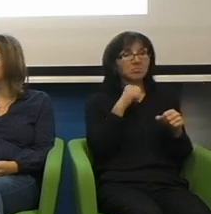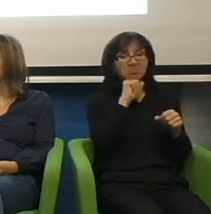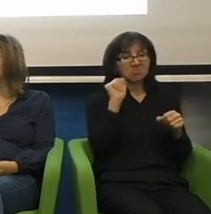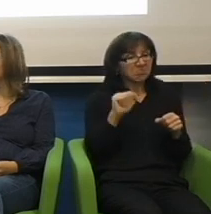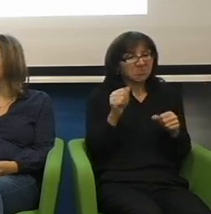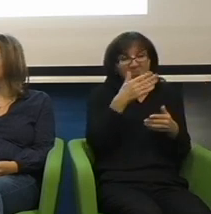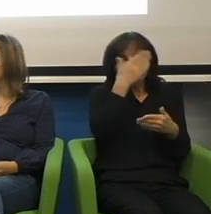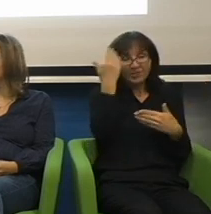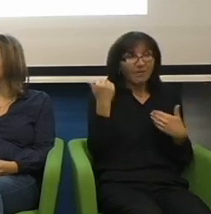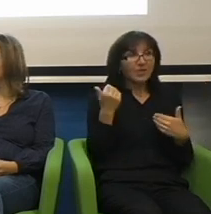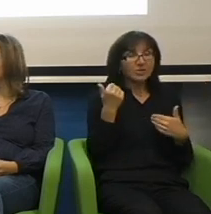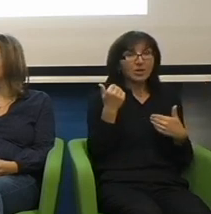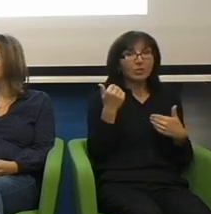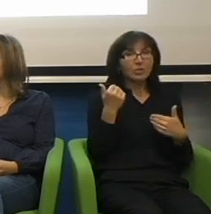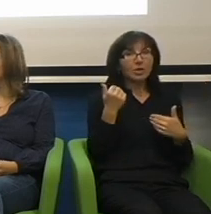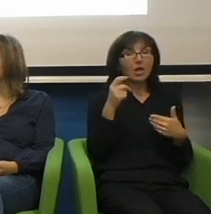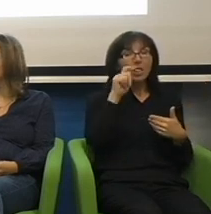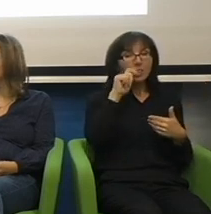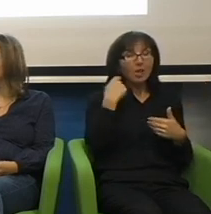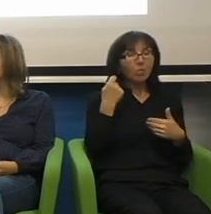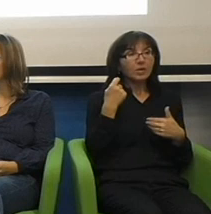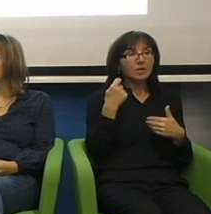wpadł. Na Ukrainie,